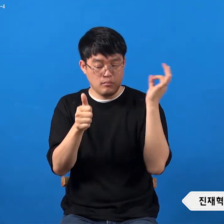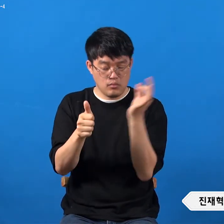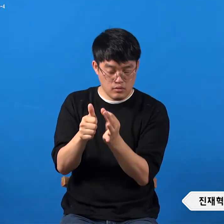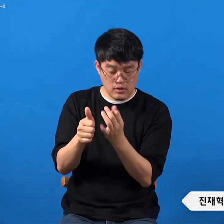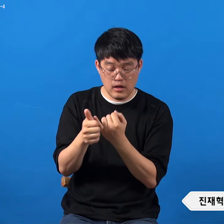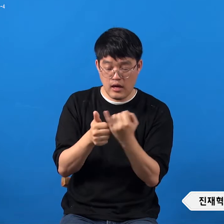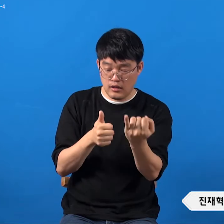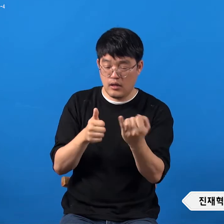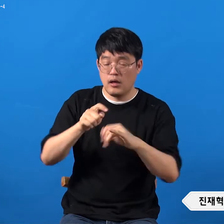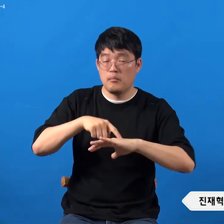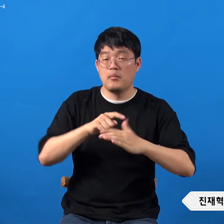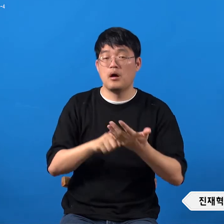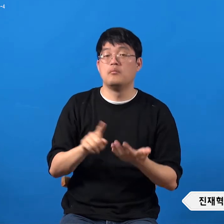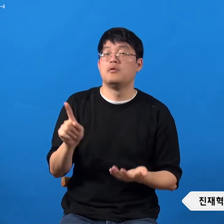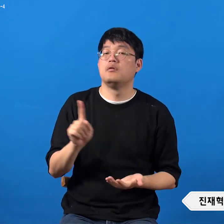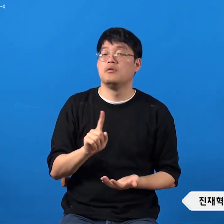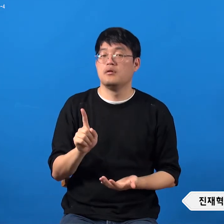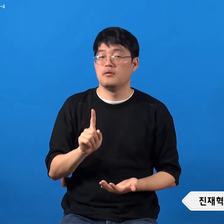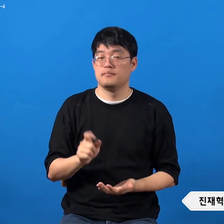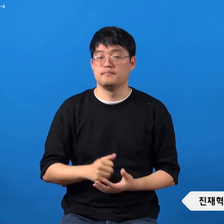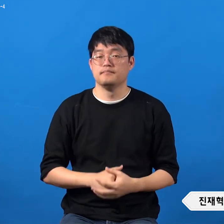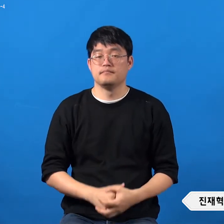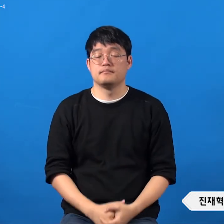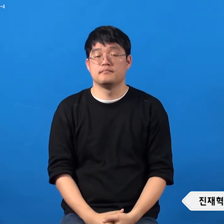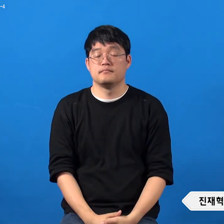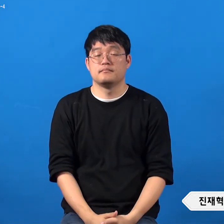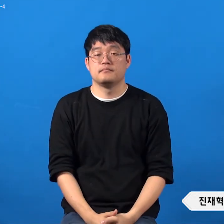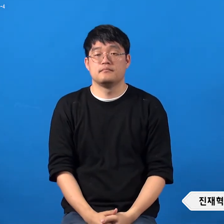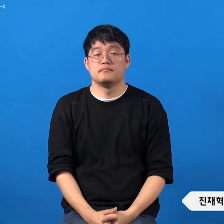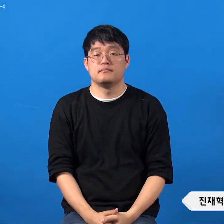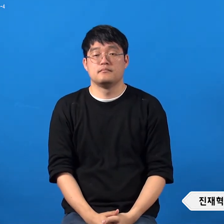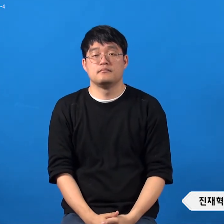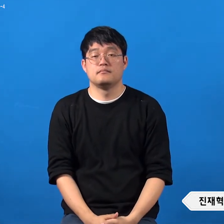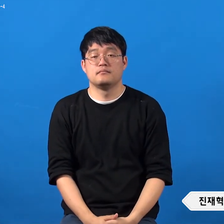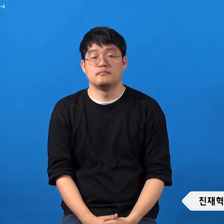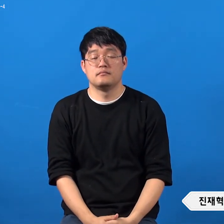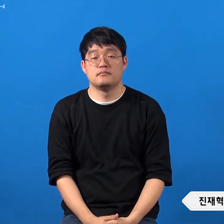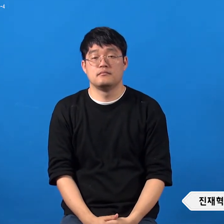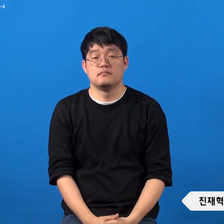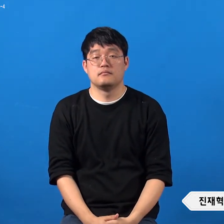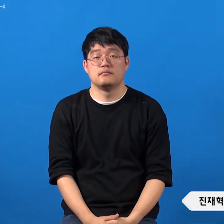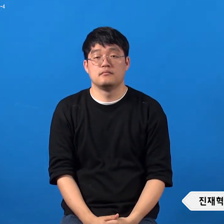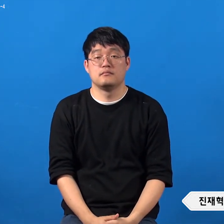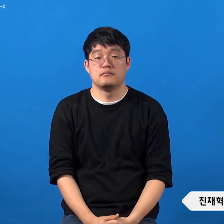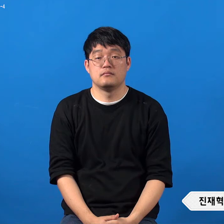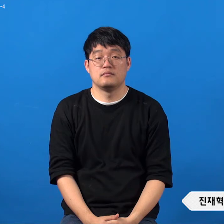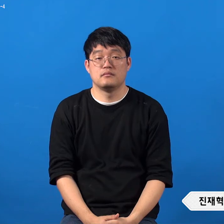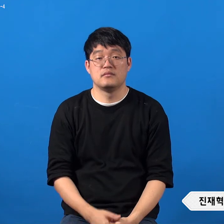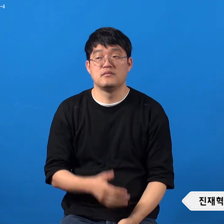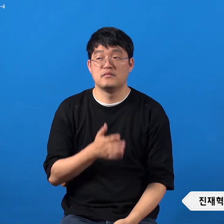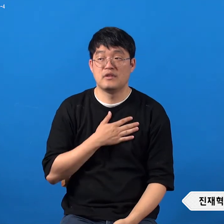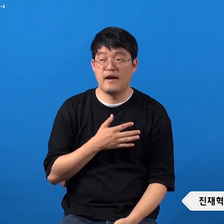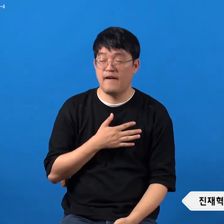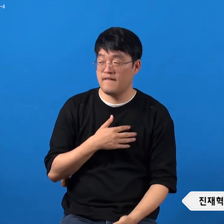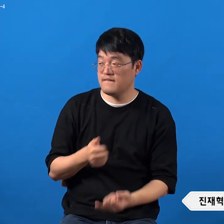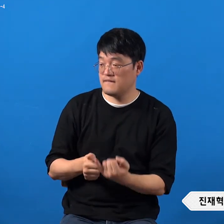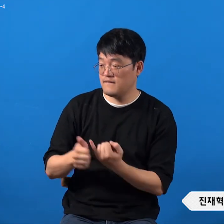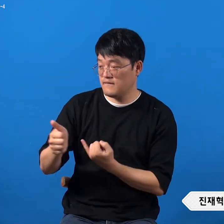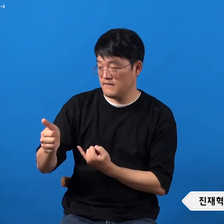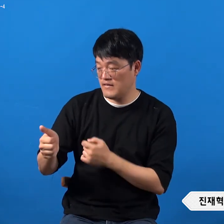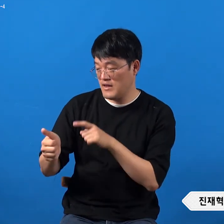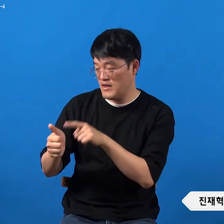사라의 마음이 어땠을까라는 생각을 해봅니다. 내가 이런 사람을 데리고 살아야